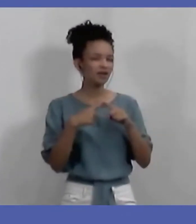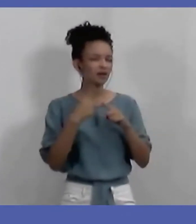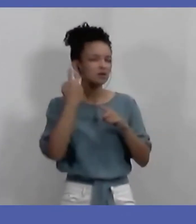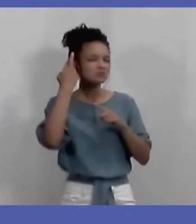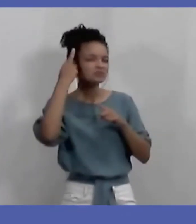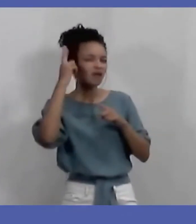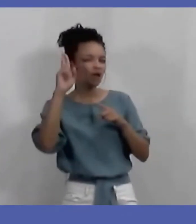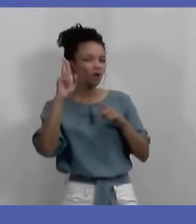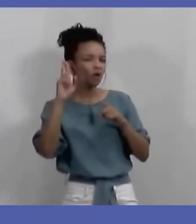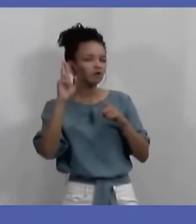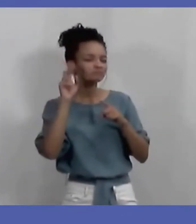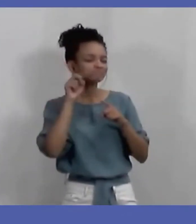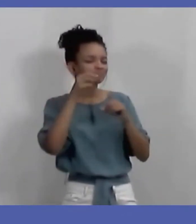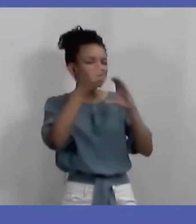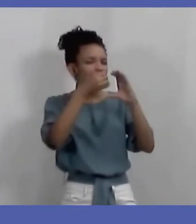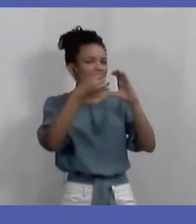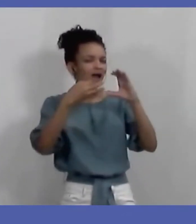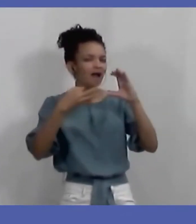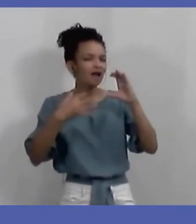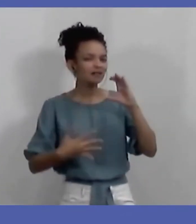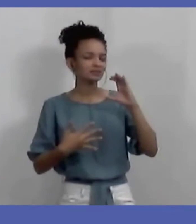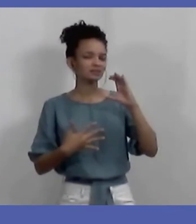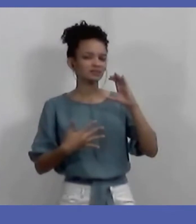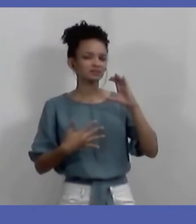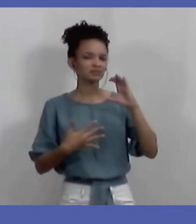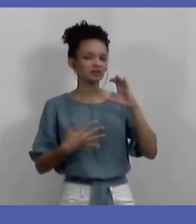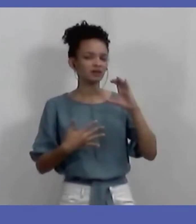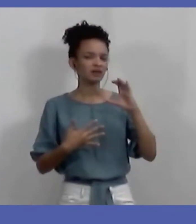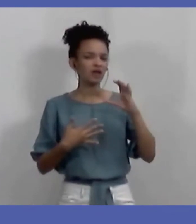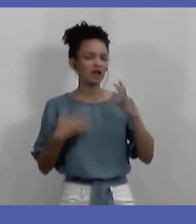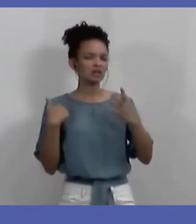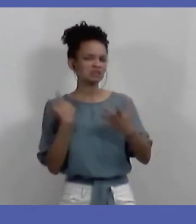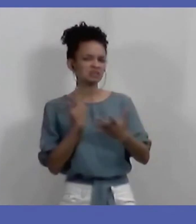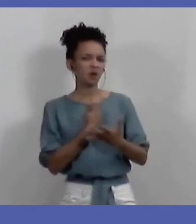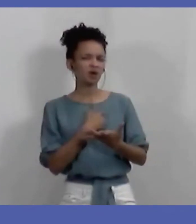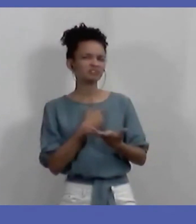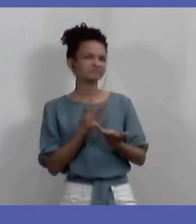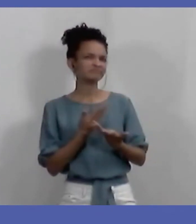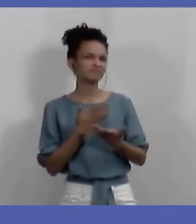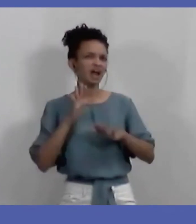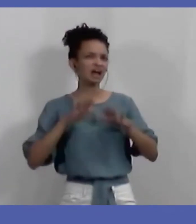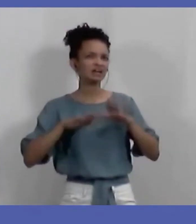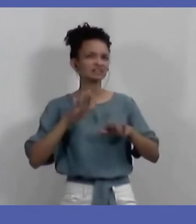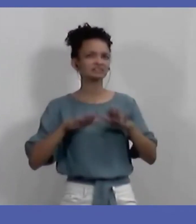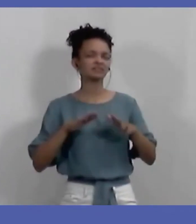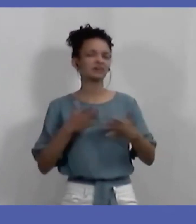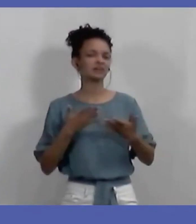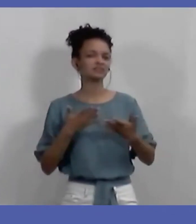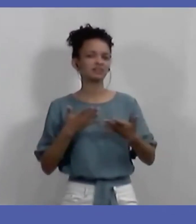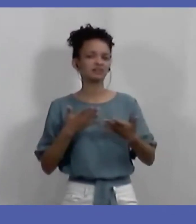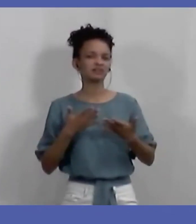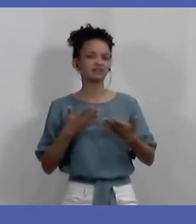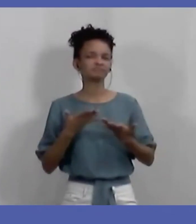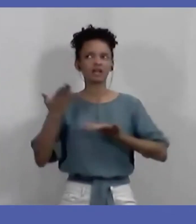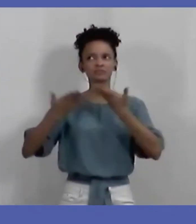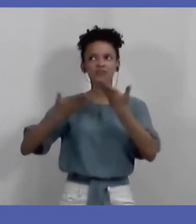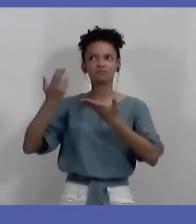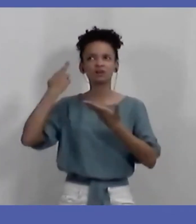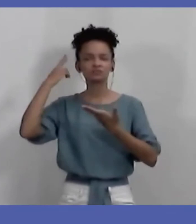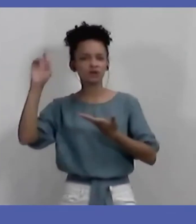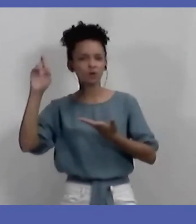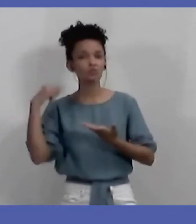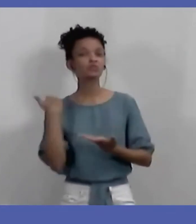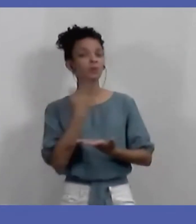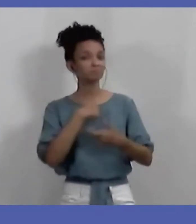Senhor, né? Nós aí que fazemos trabalho aí do Senhor, precisamos ter esse